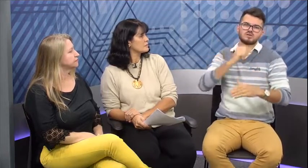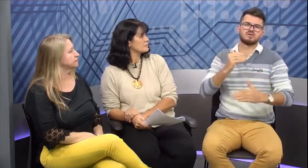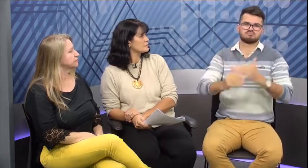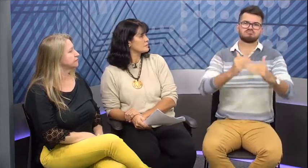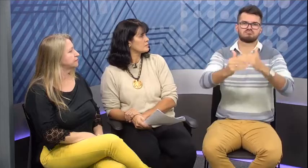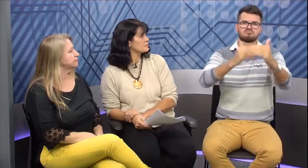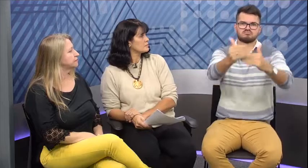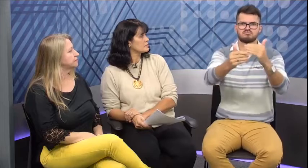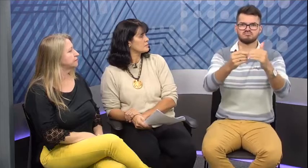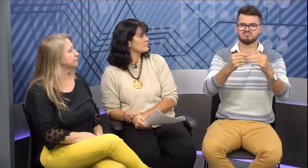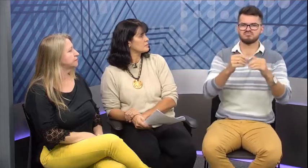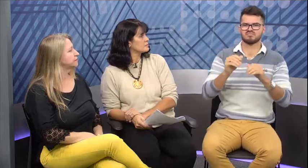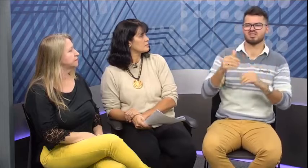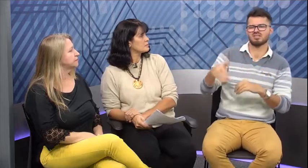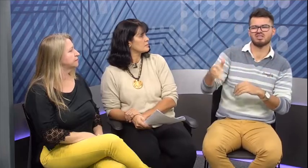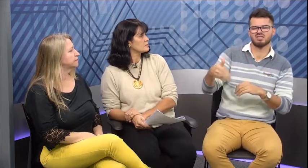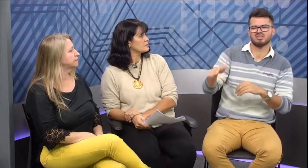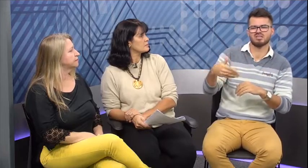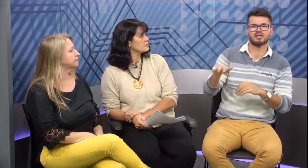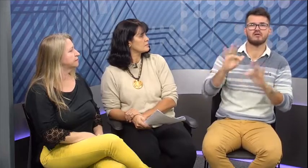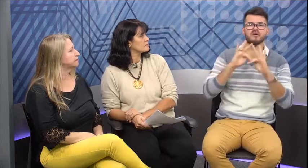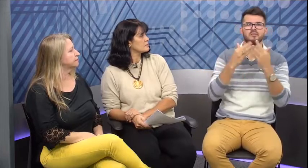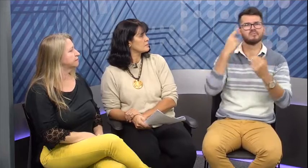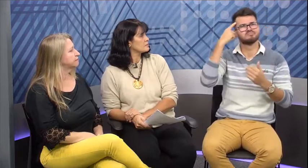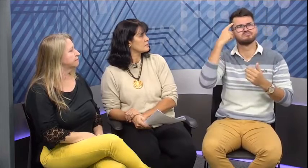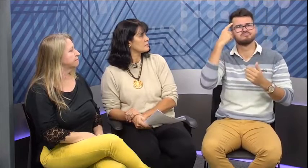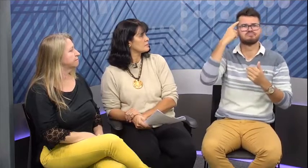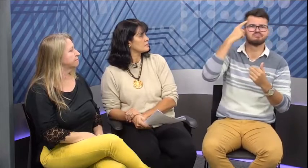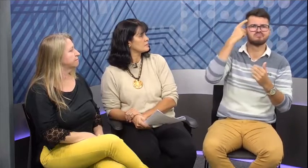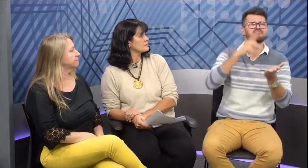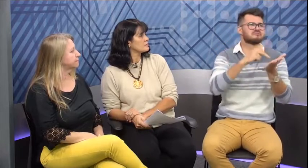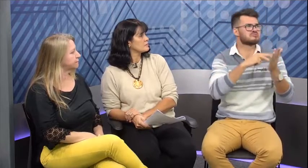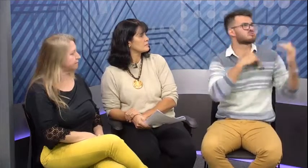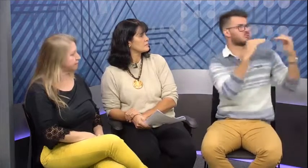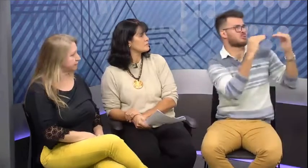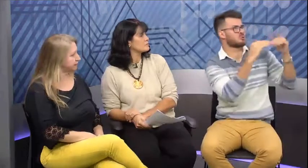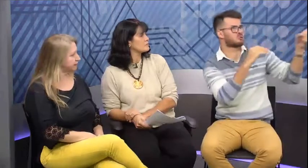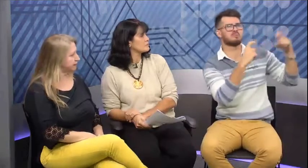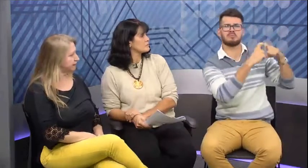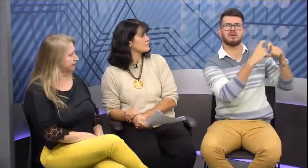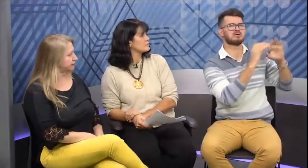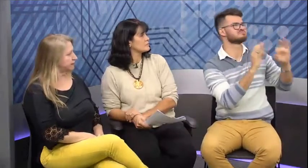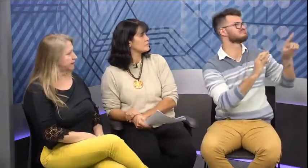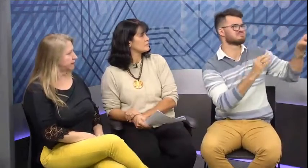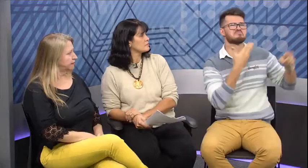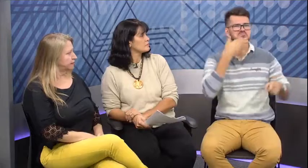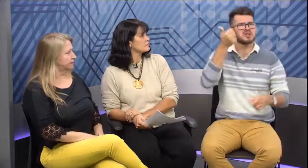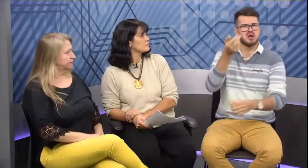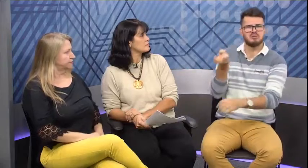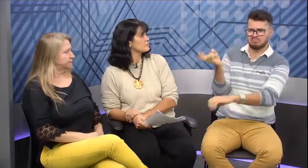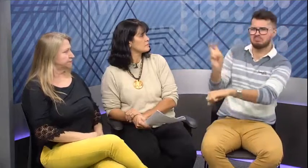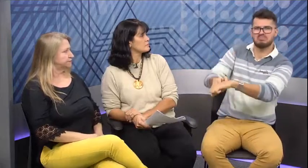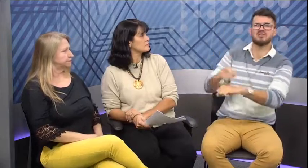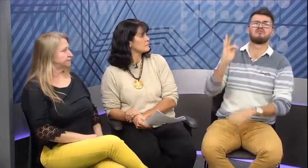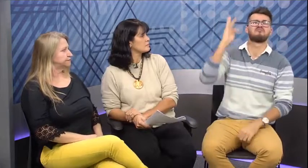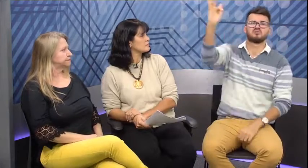o desenvolvimento em relação a Libras, né? Mas sem deixar de participar. Né? Tem algumas pessoas que falam, não, eu concordo